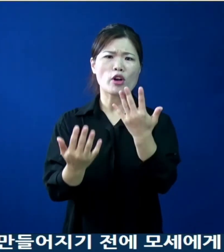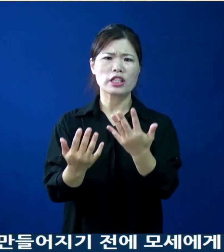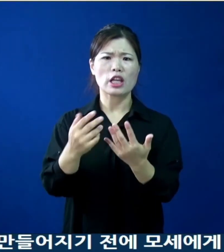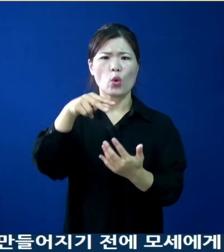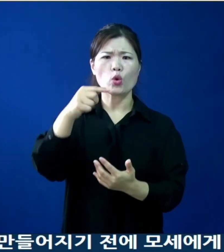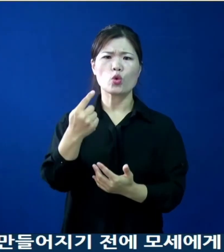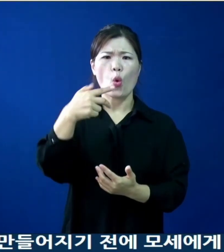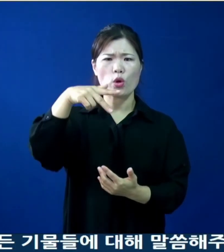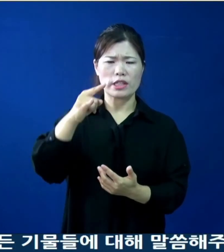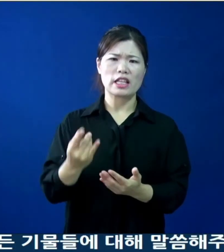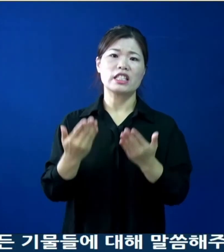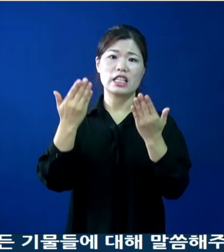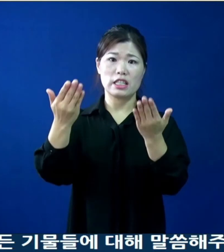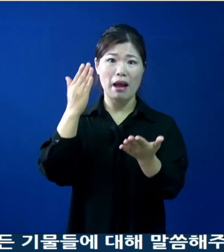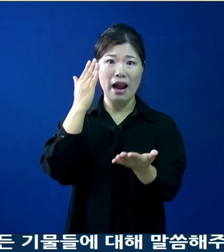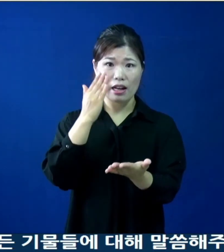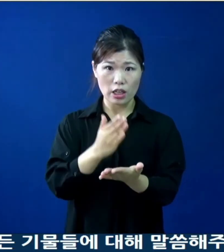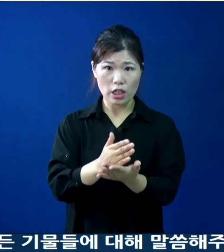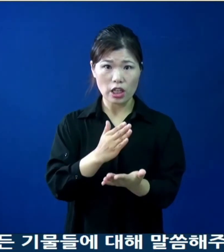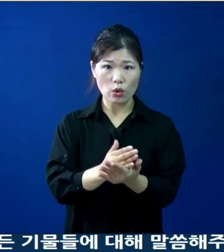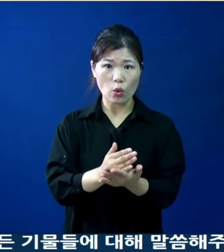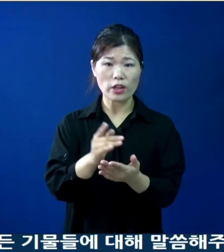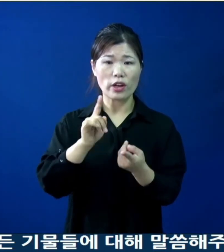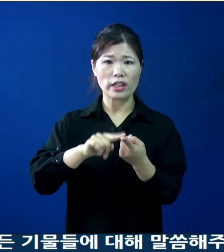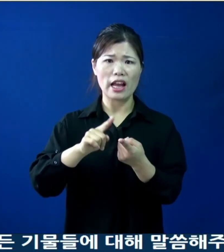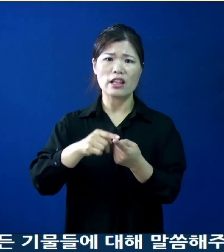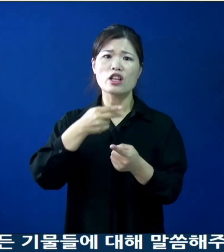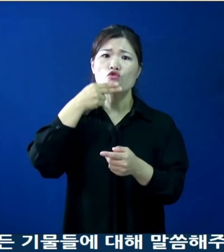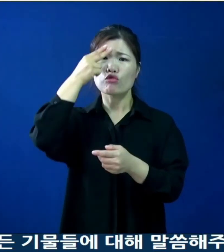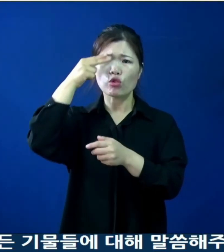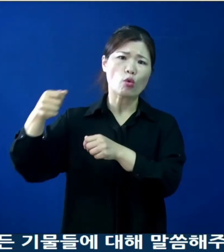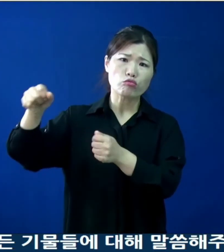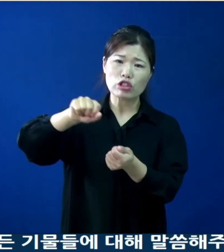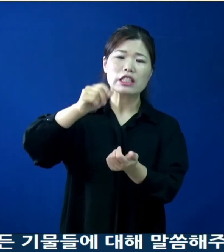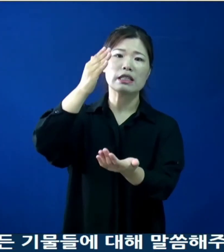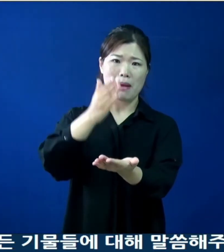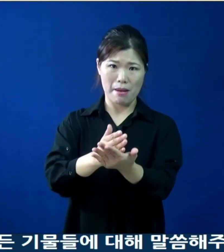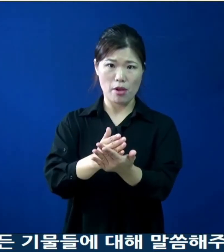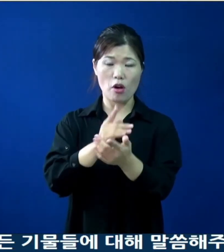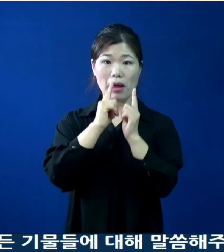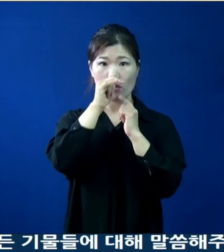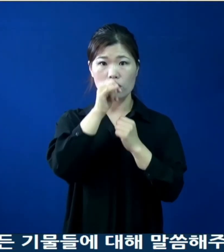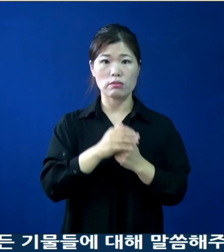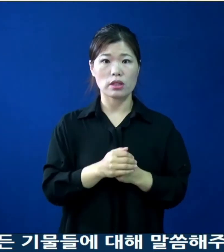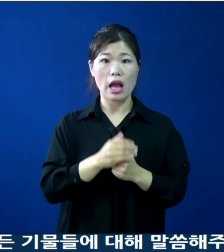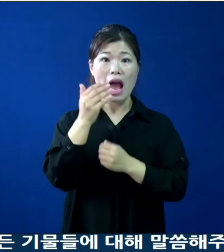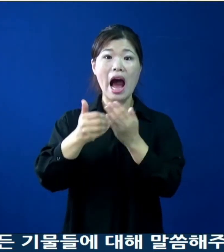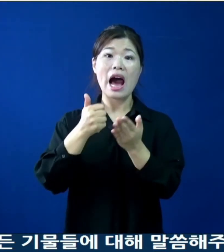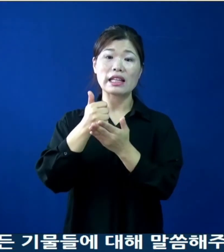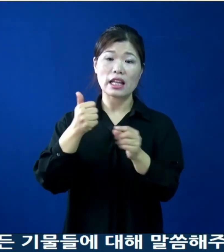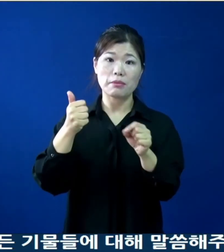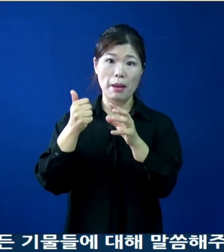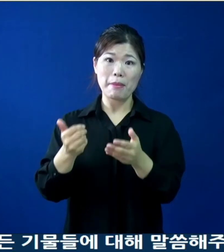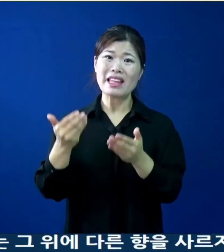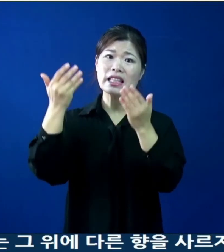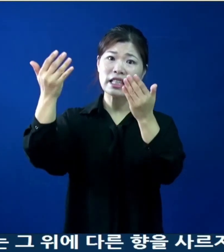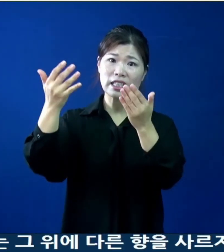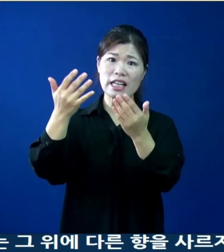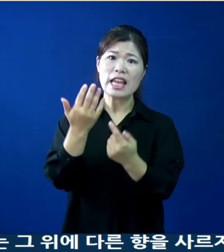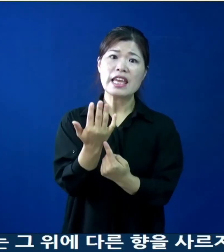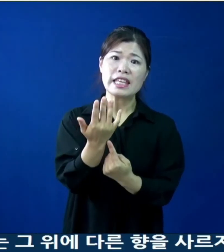드리지 말며 전제에 술을 붓지 말며. 그러니까 이 하나님 앞에 올려질 향도